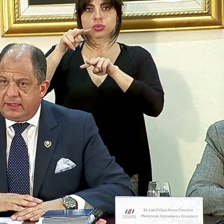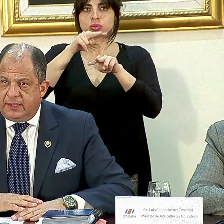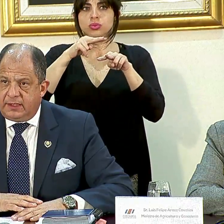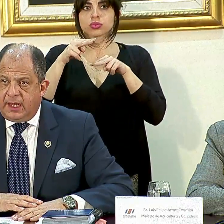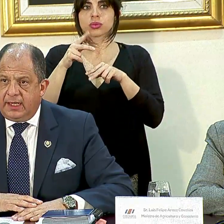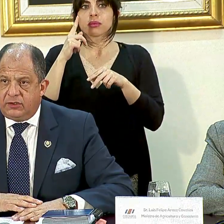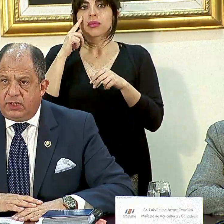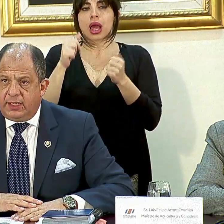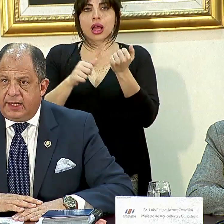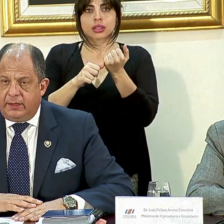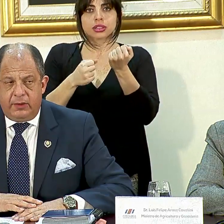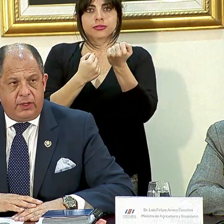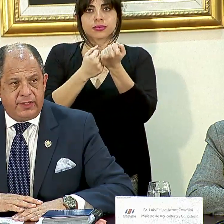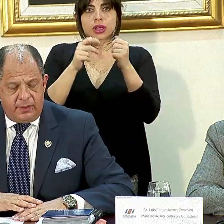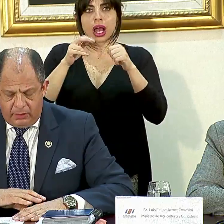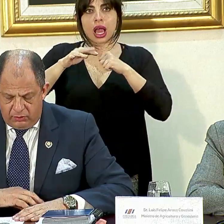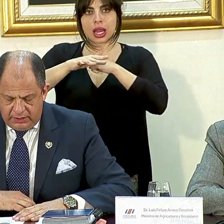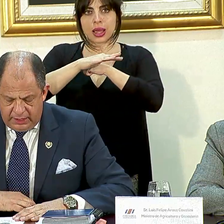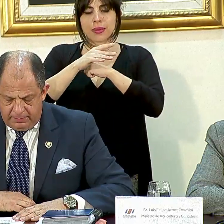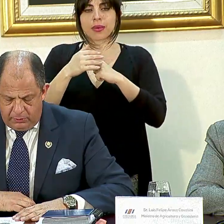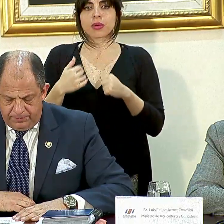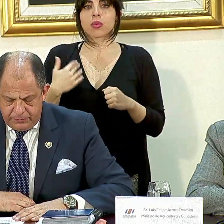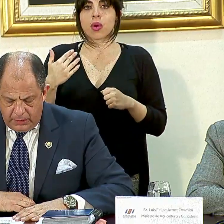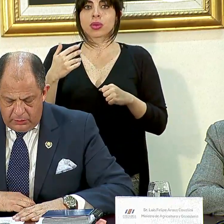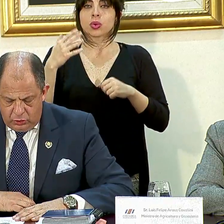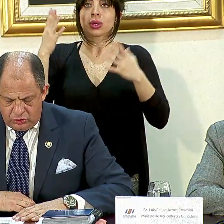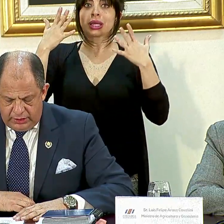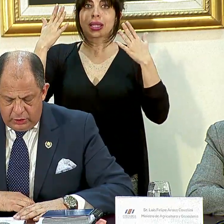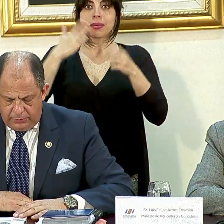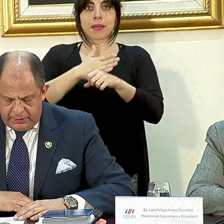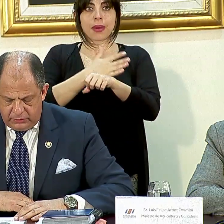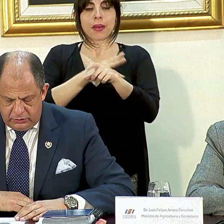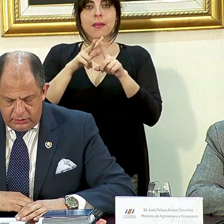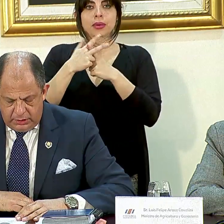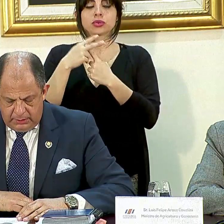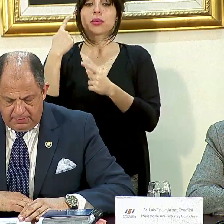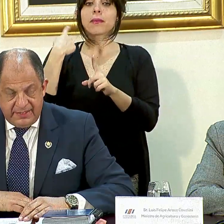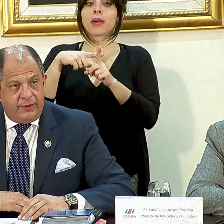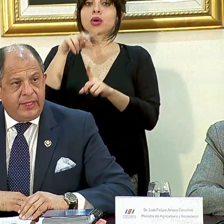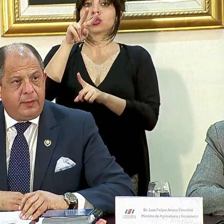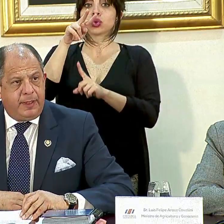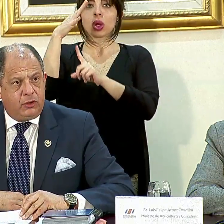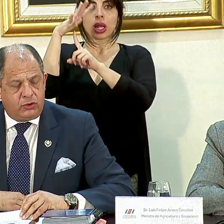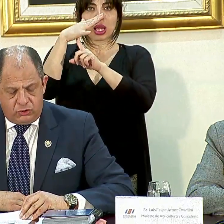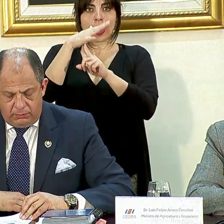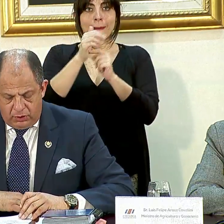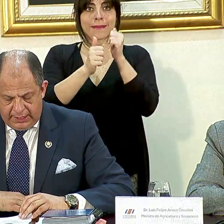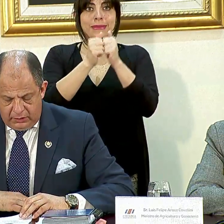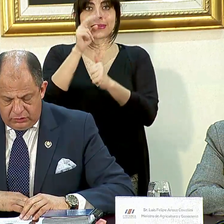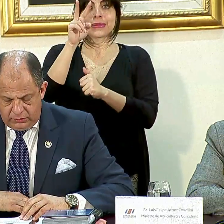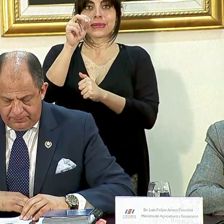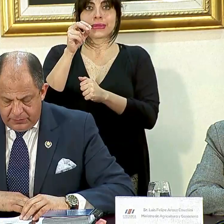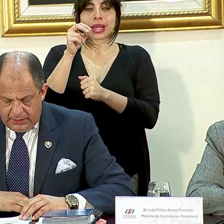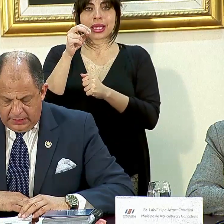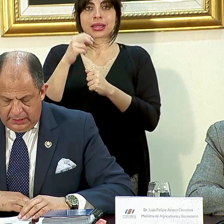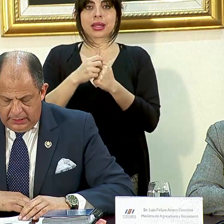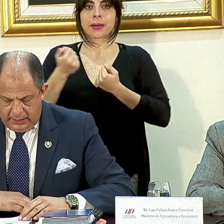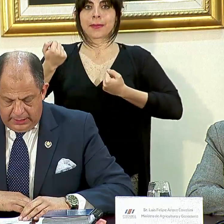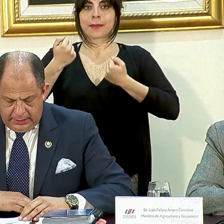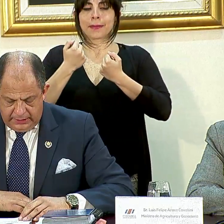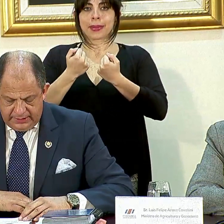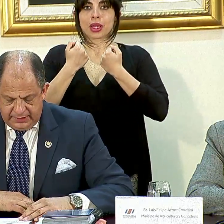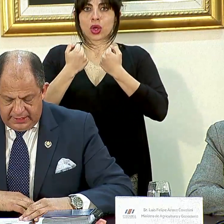de asistencia a la zona del Caribe una vez que mejoró el tiempo. 2 helicópteros, más de 20 pilotos convocados